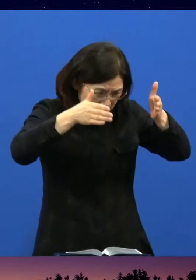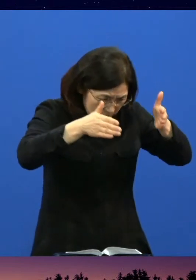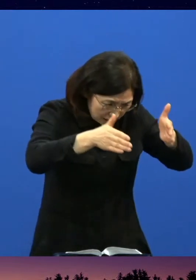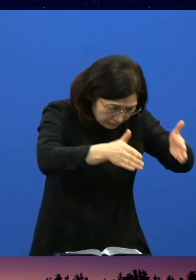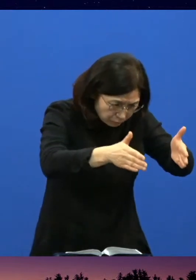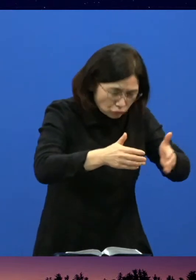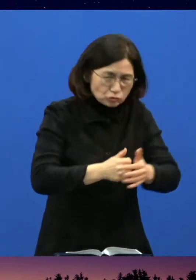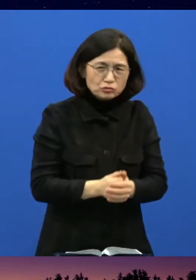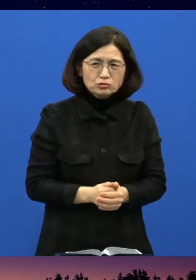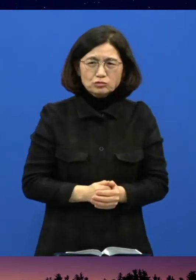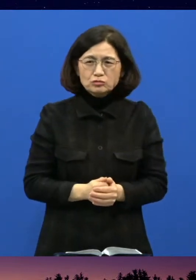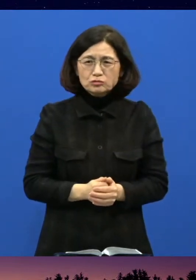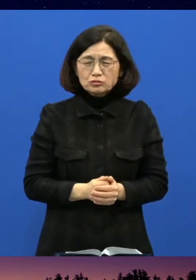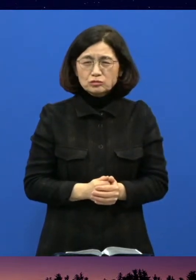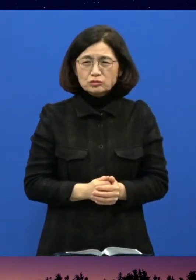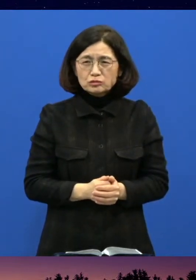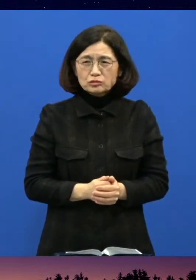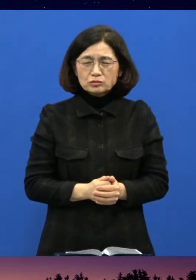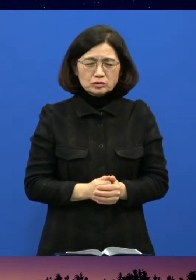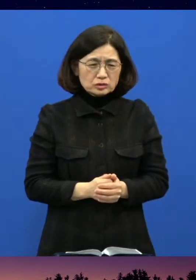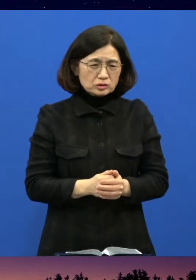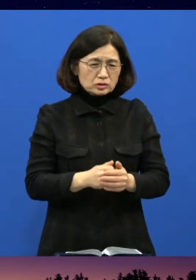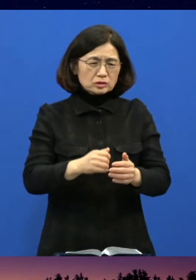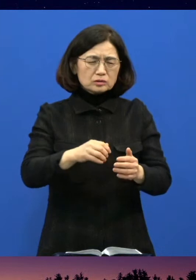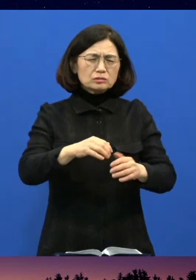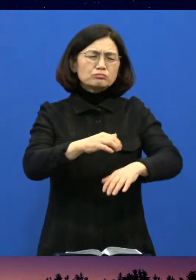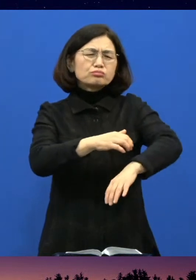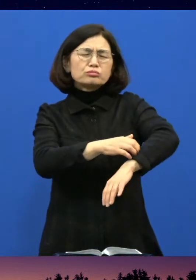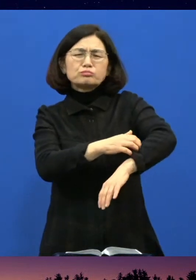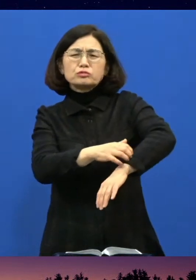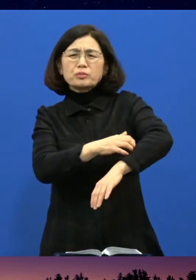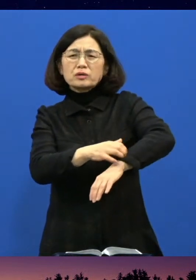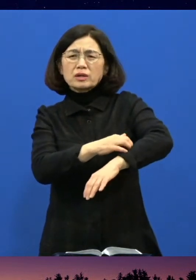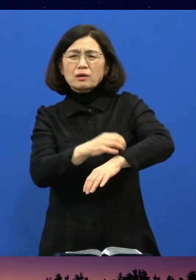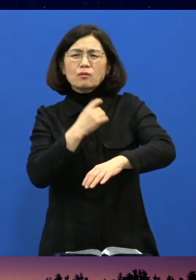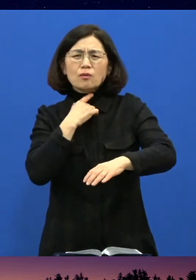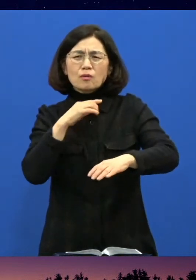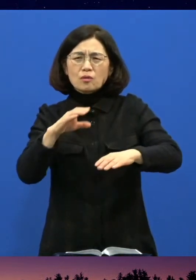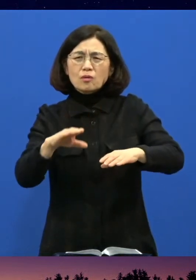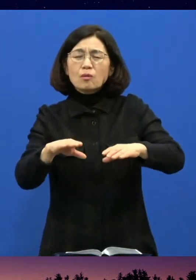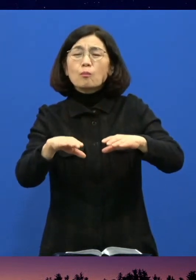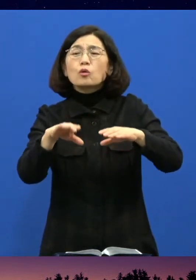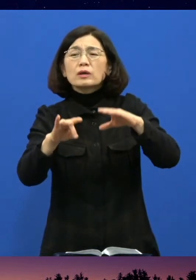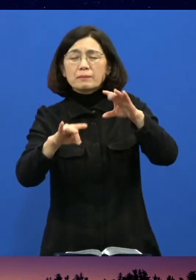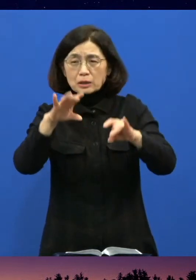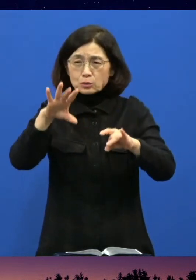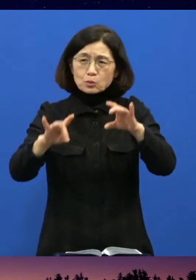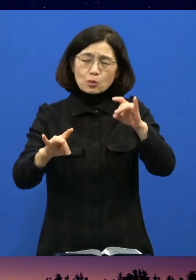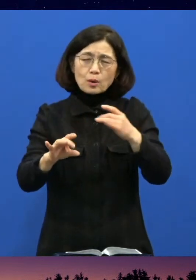입에 거품을 물고 원망불평을 하고 모세를 죽이려고 그러고.